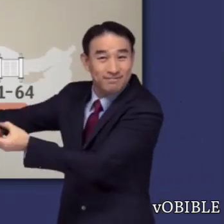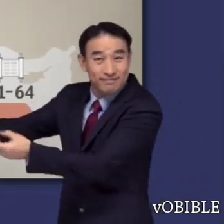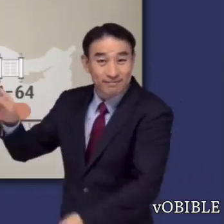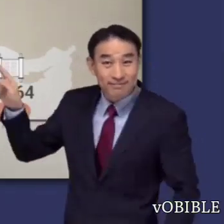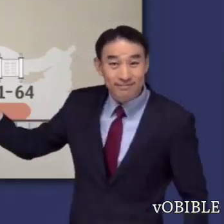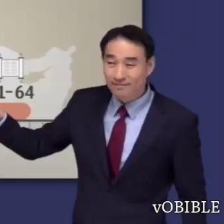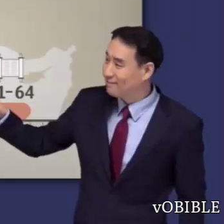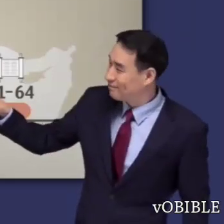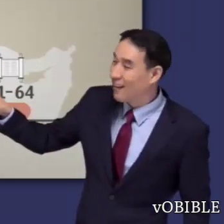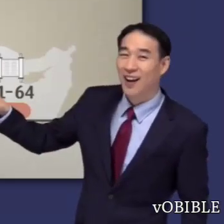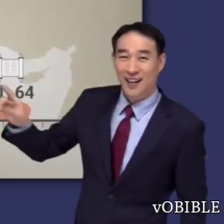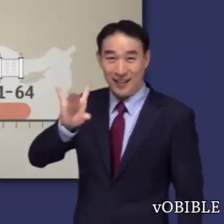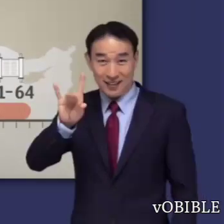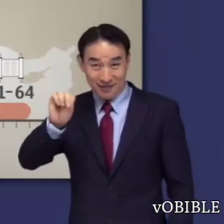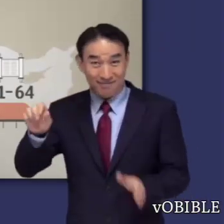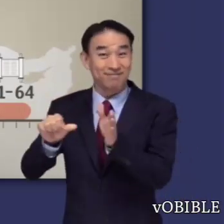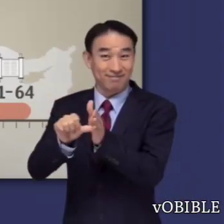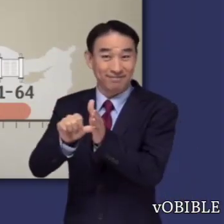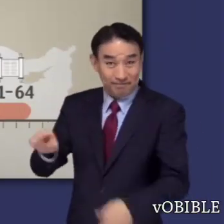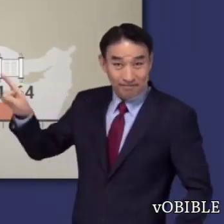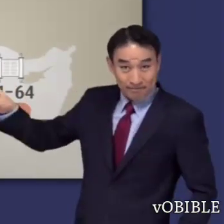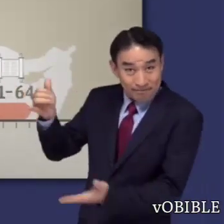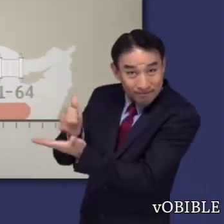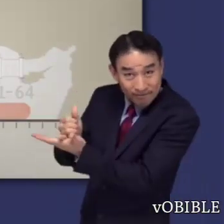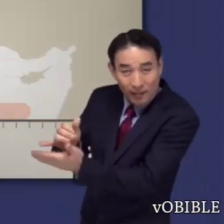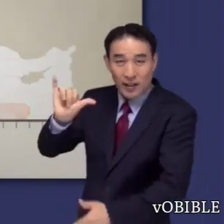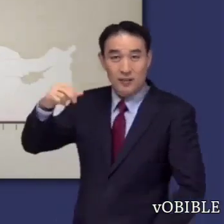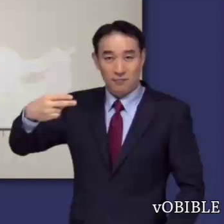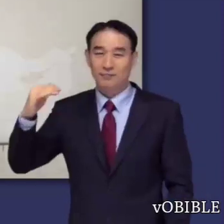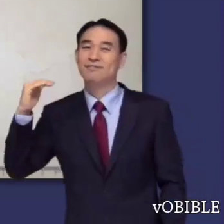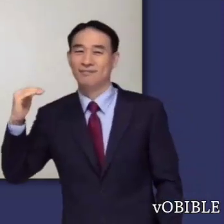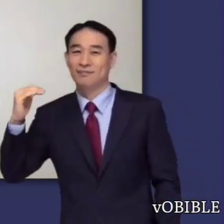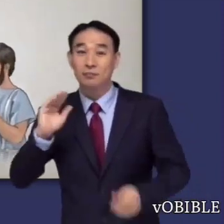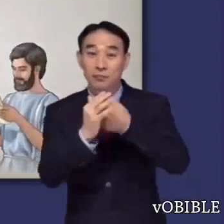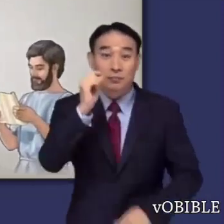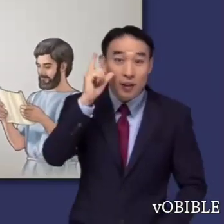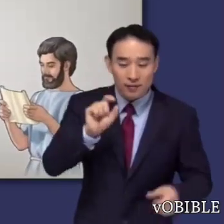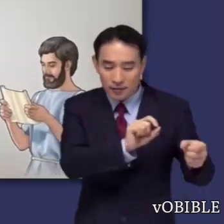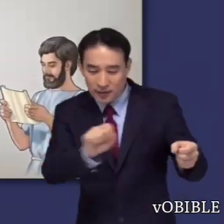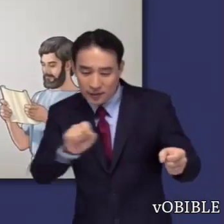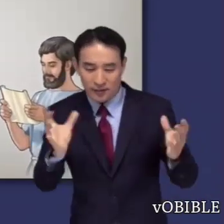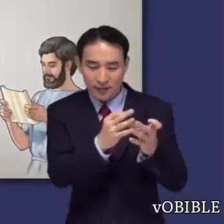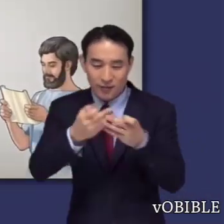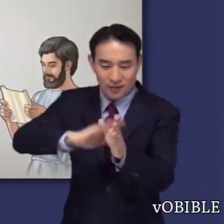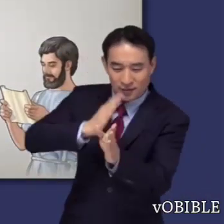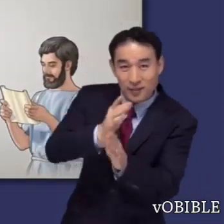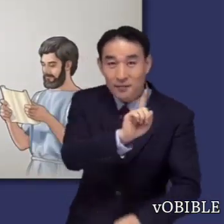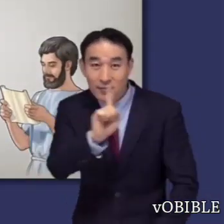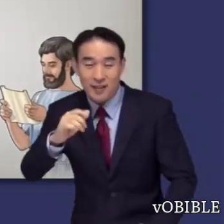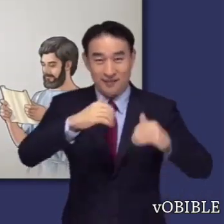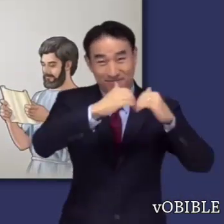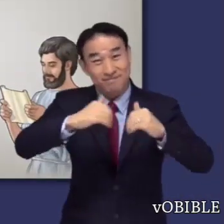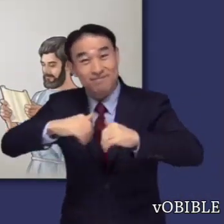间。信里的内容显示，提摩太当时在以弗所。保罗在信中向提摩太说明